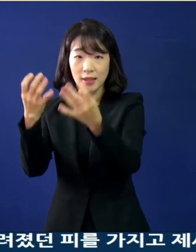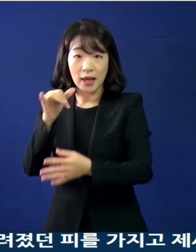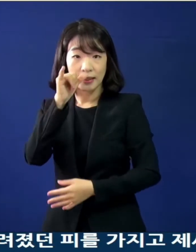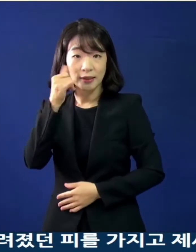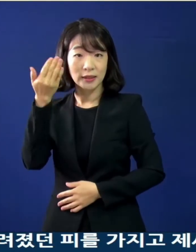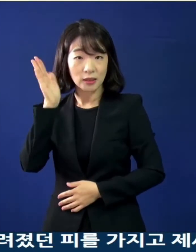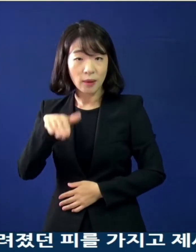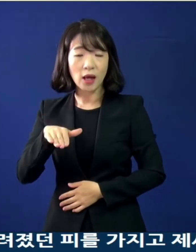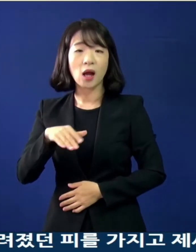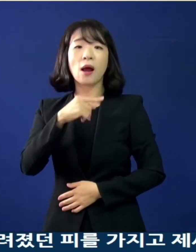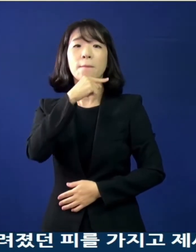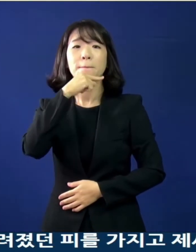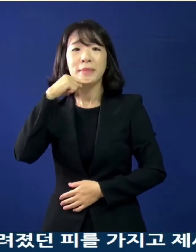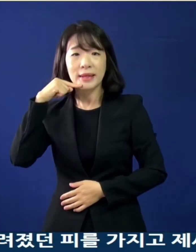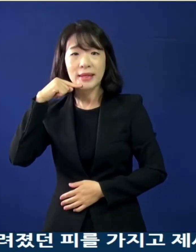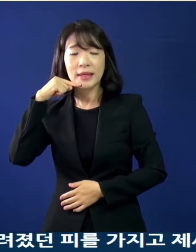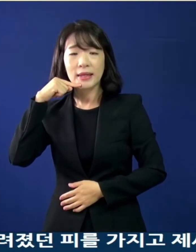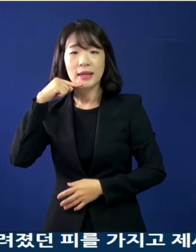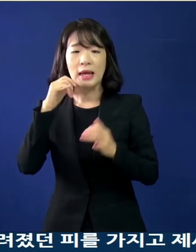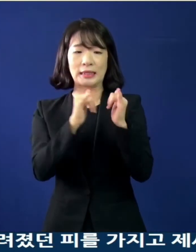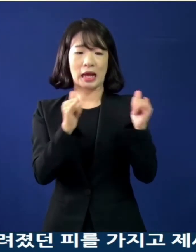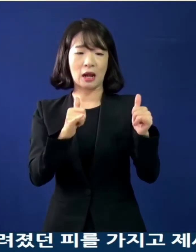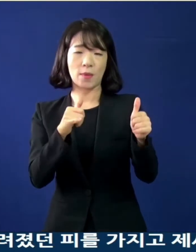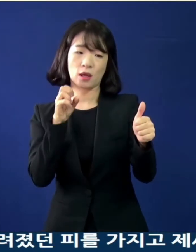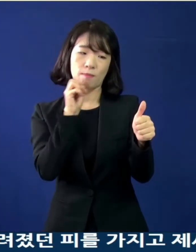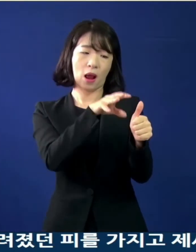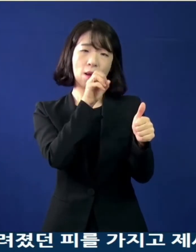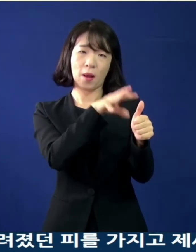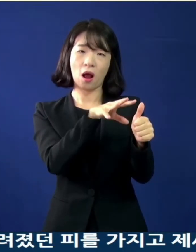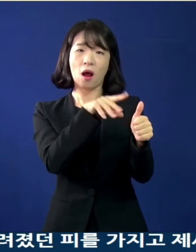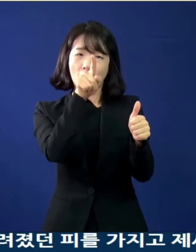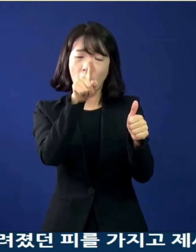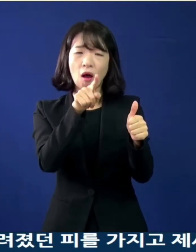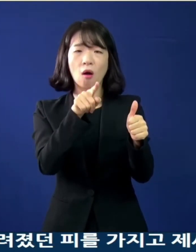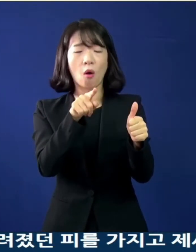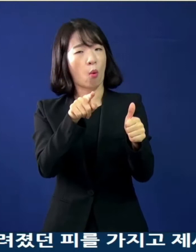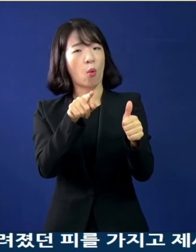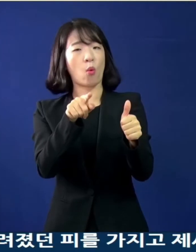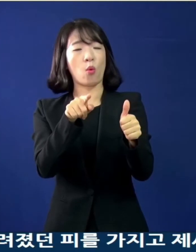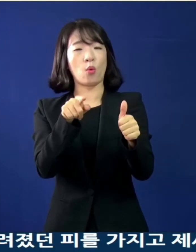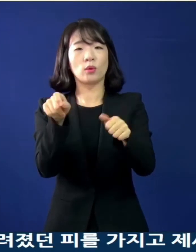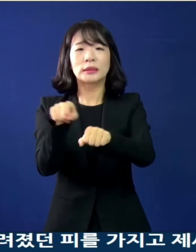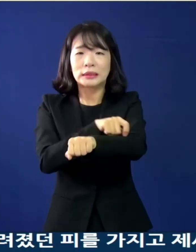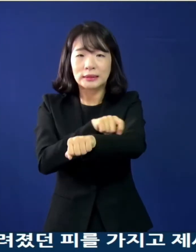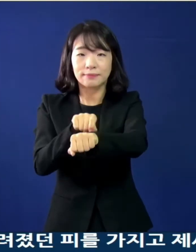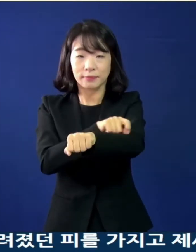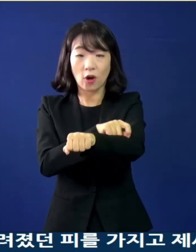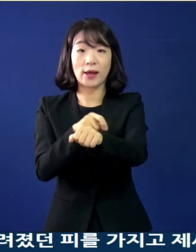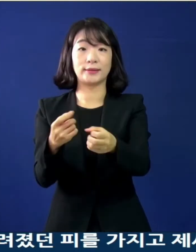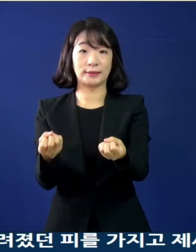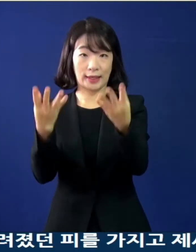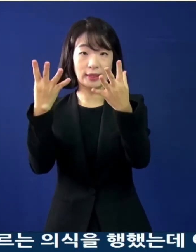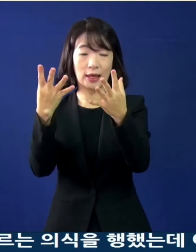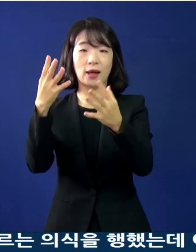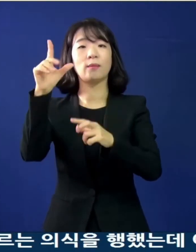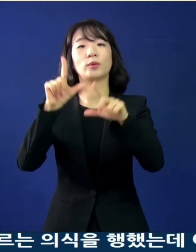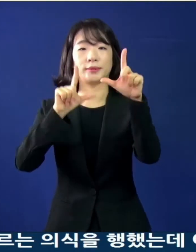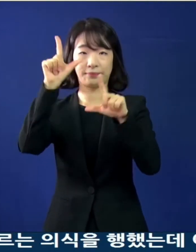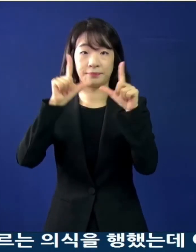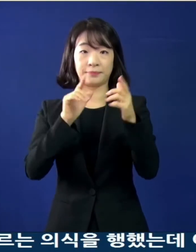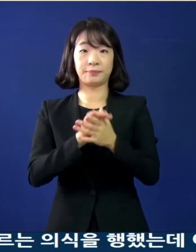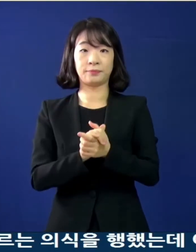피를 사람에게 뿌리는 제사는 매우 이례적인 겁니다. 거의 없는 제사인데 제사장을 위임할